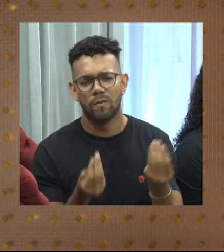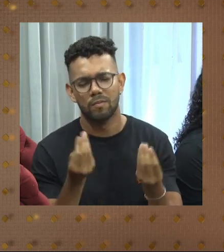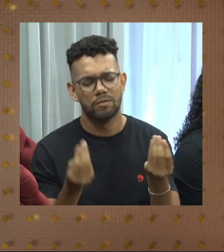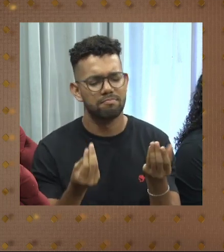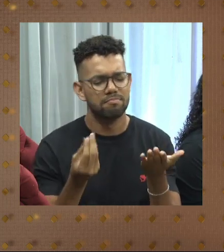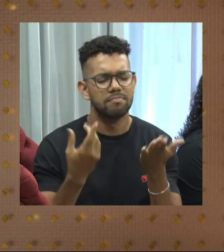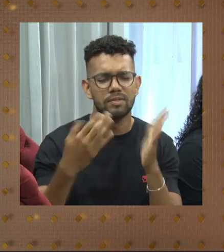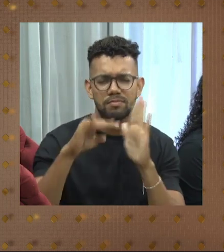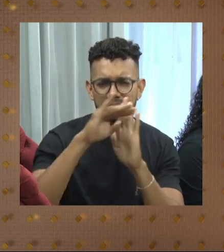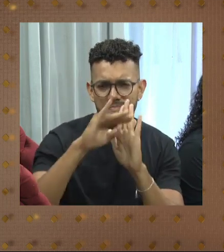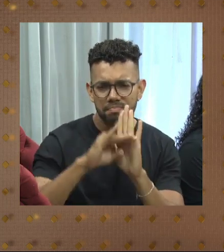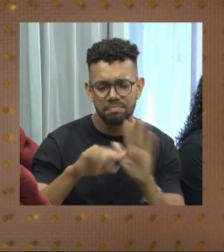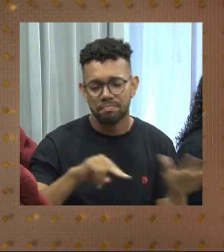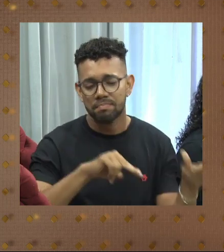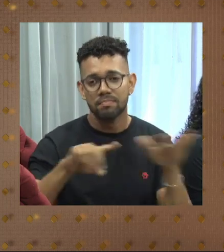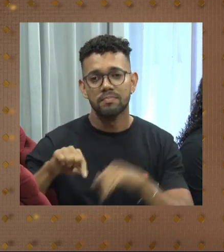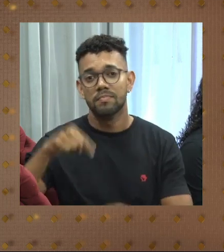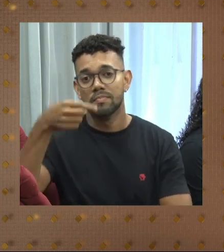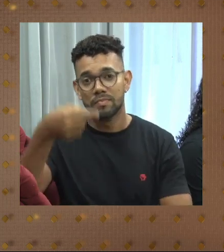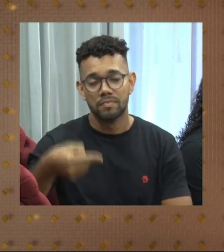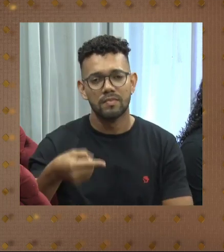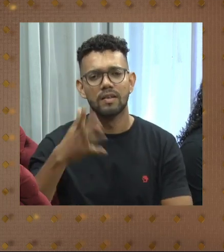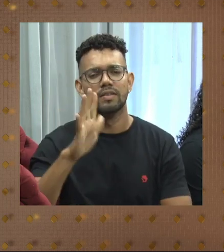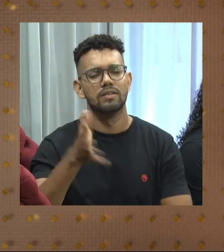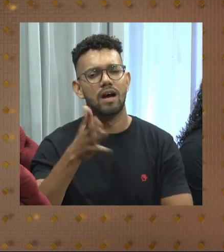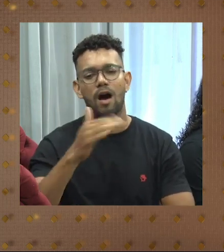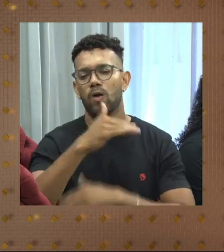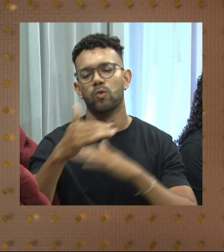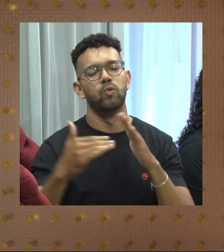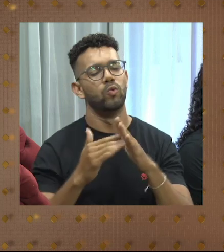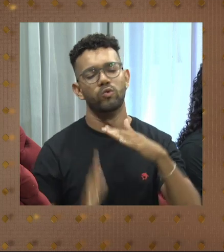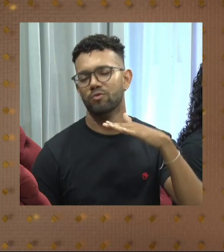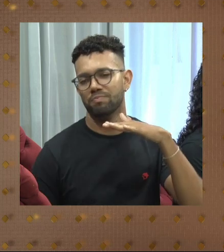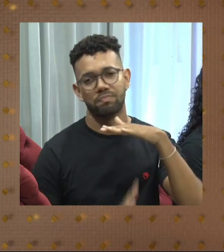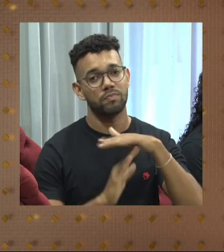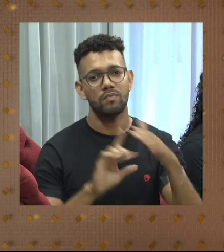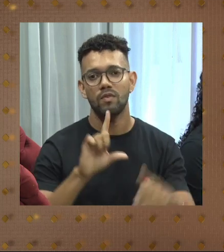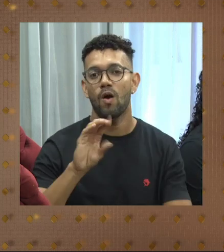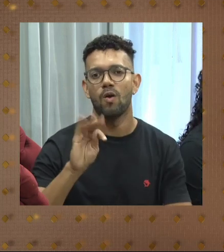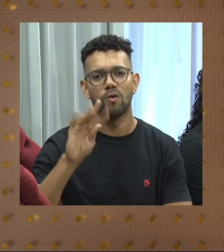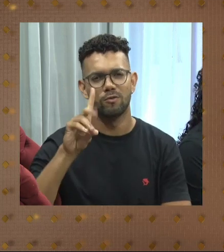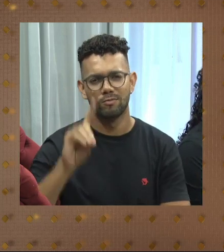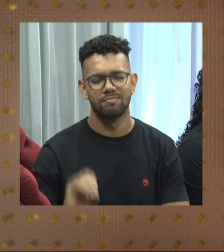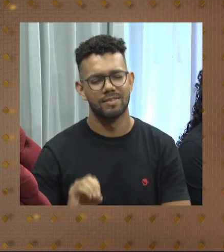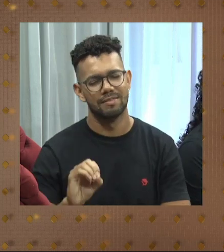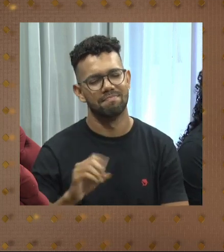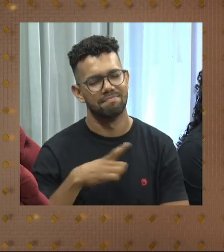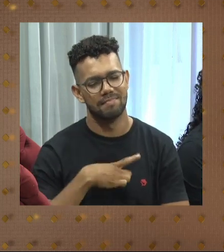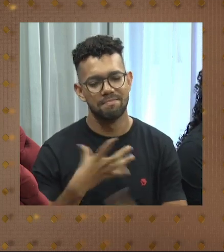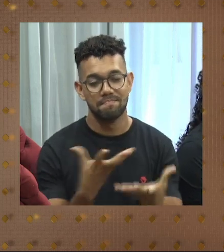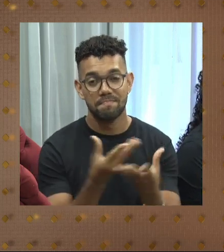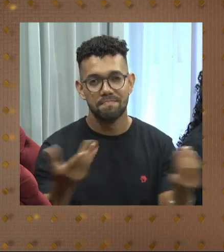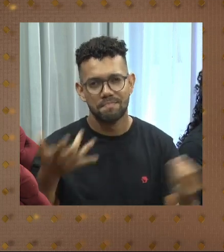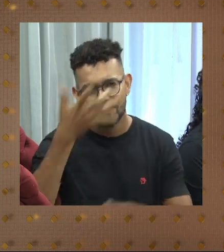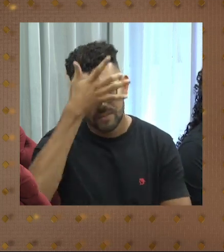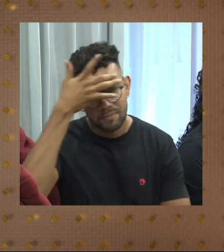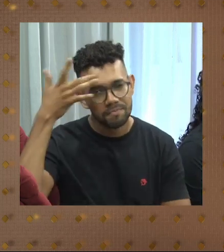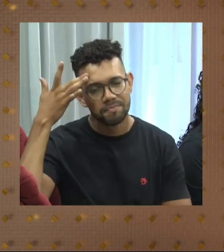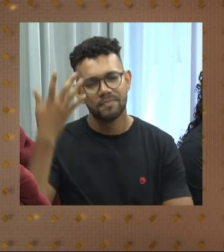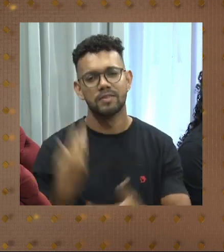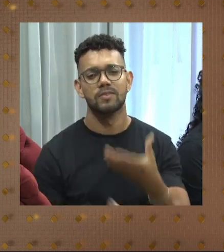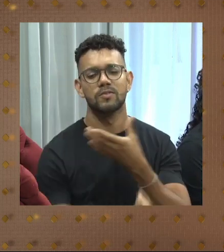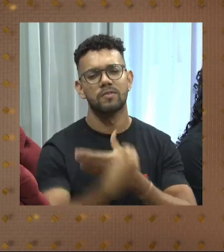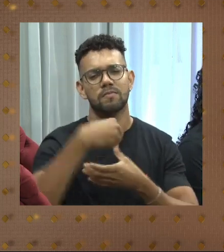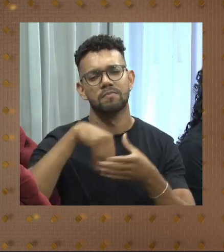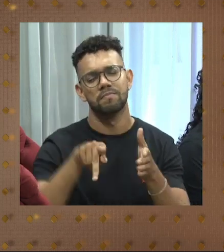da semana que vem, eu te dizendo, Jasmine, lotado. Aqui, semana aqui que vem, já está lotado. É. O tanto de gente que tem produzindo nesse estado, e